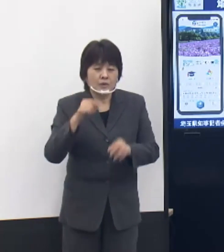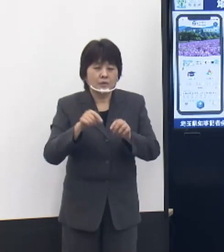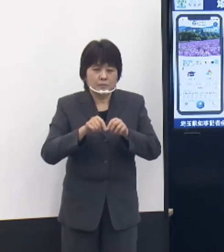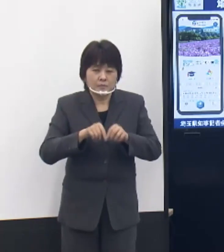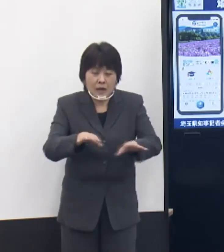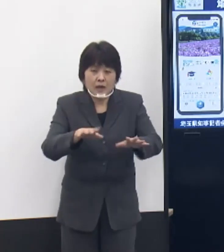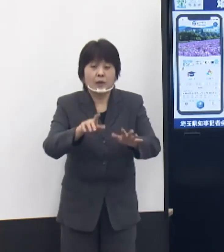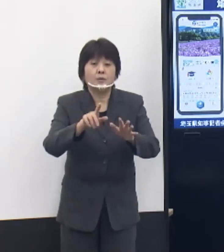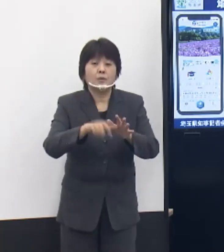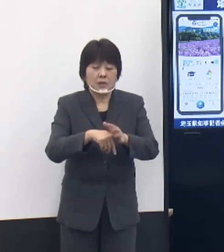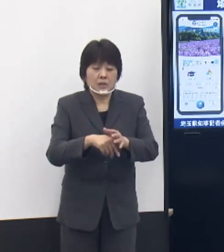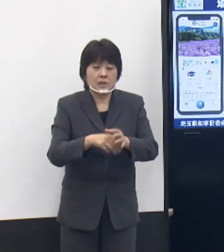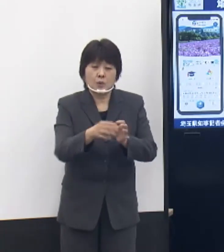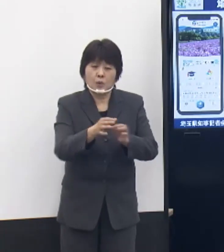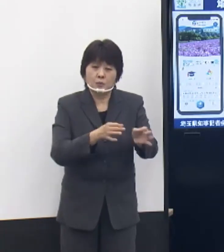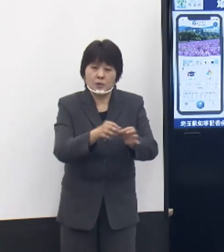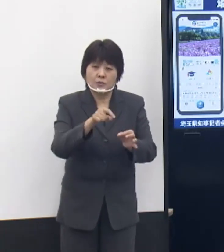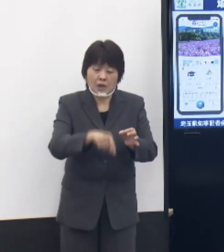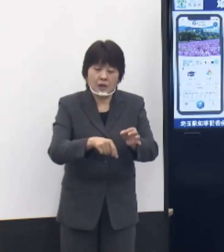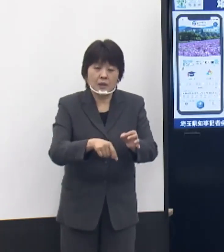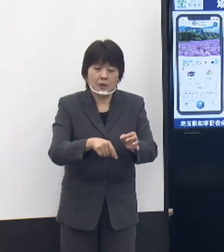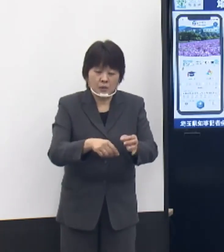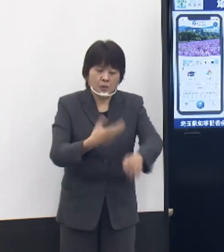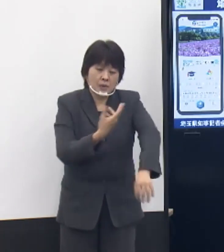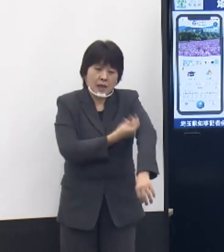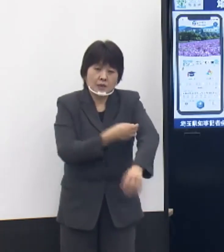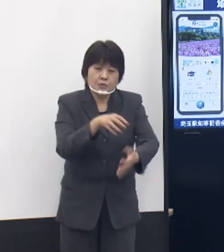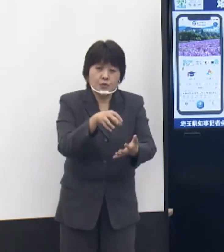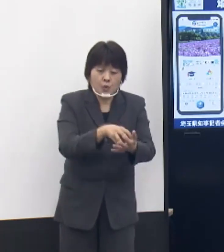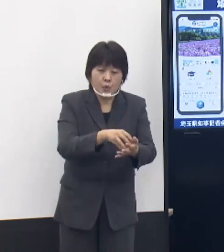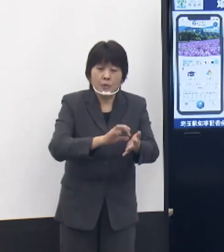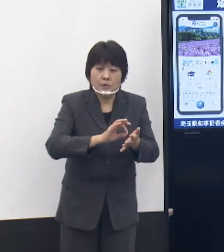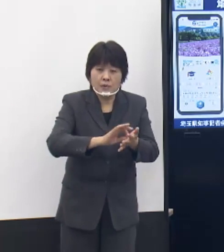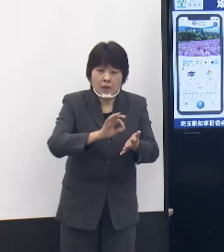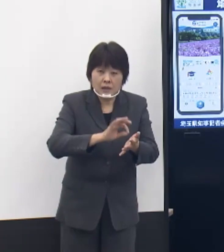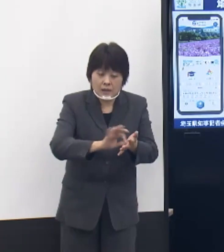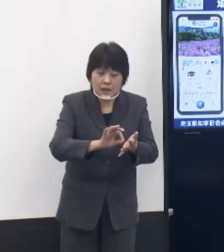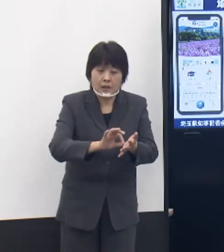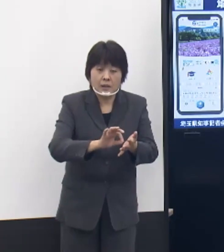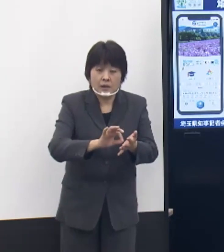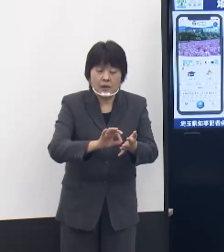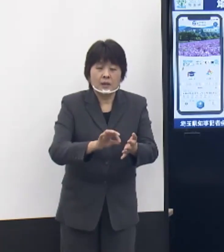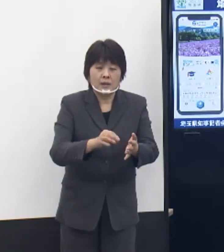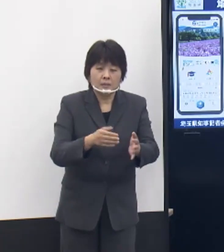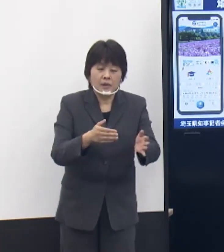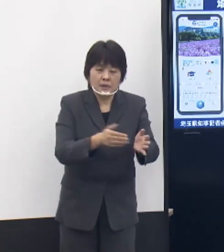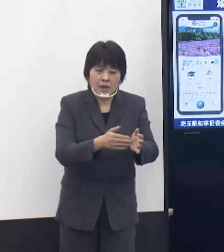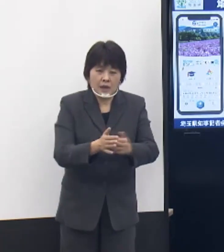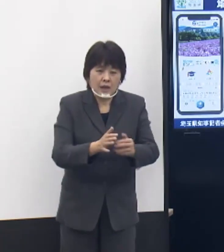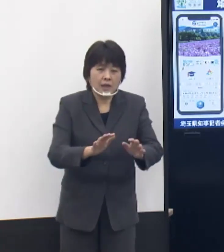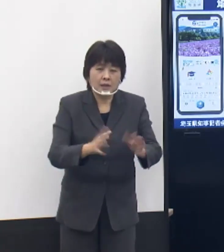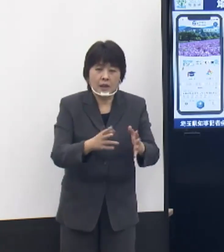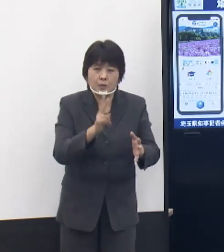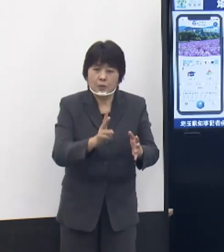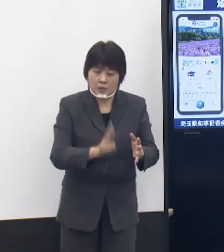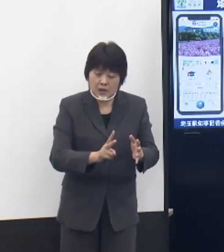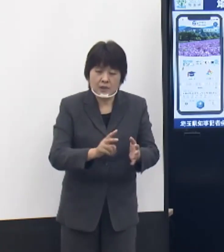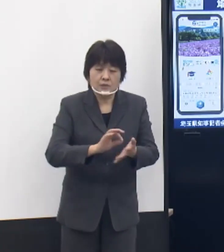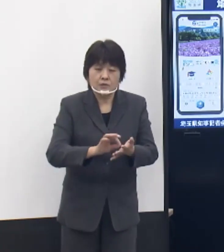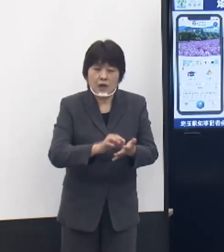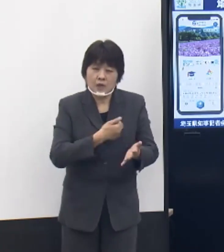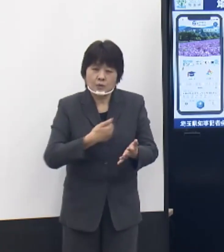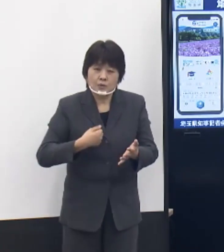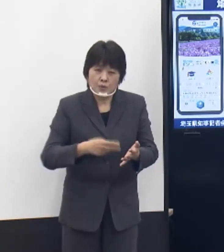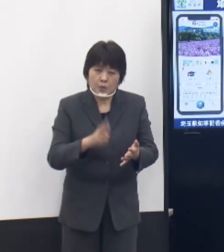において接種証明を活用してお店を必要以上に制限をかけることなく、あるいはご利用される